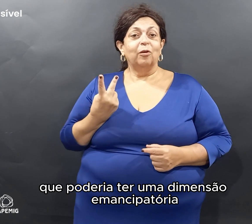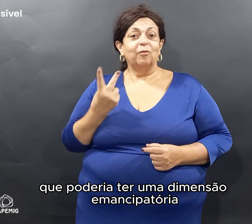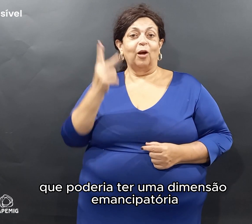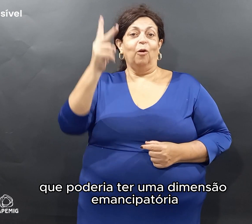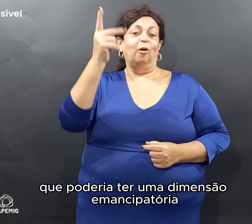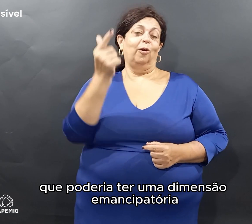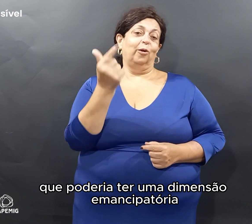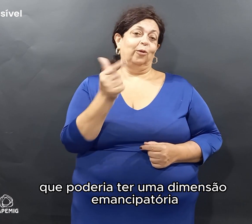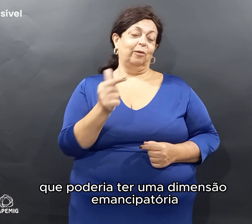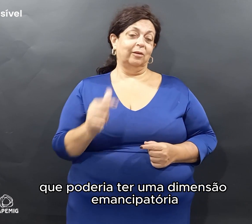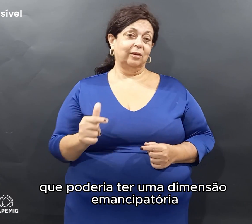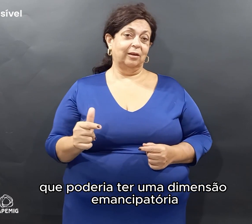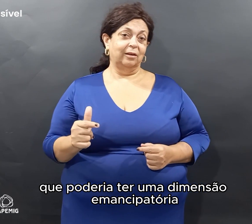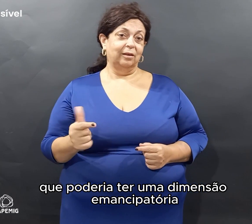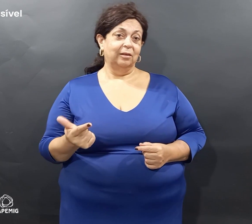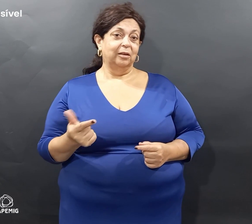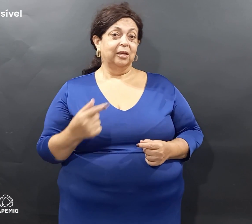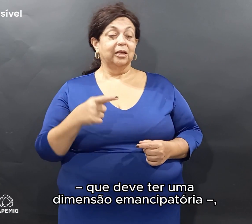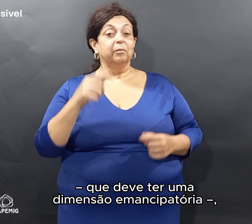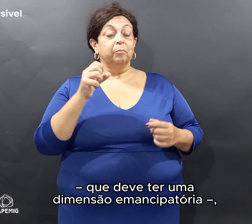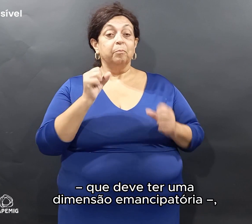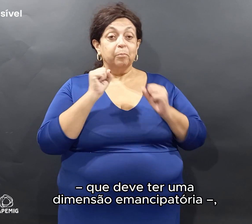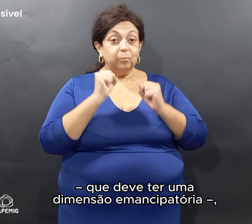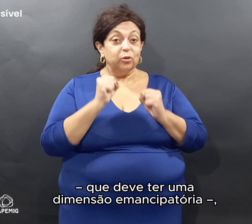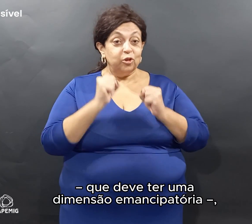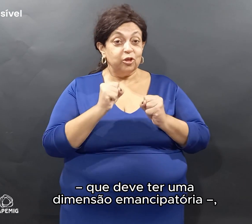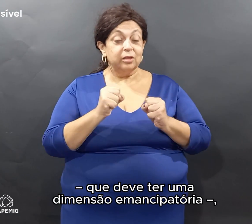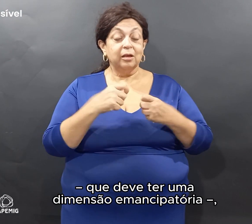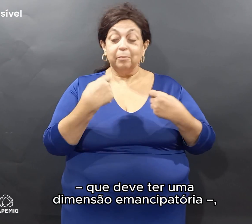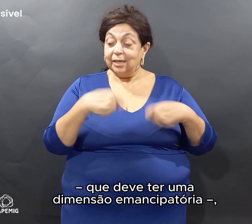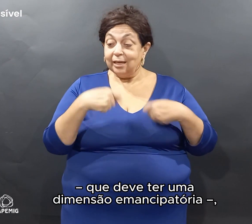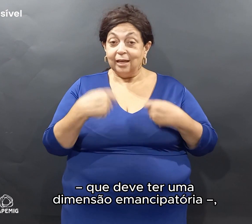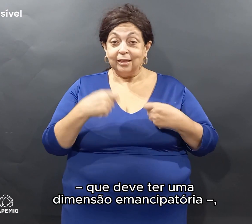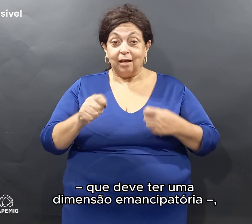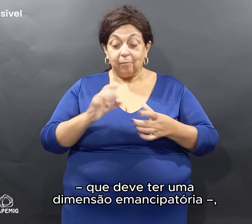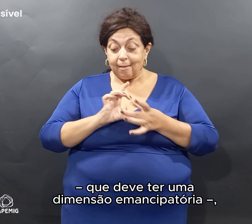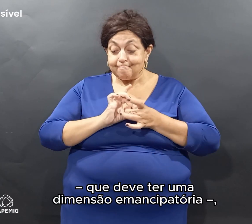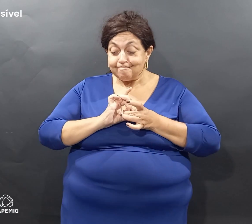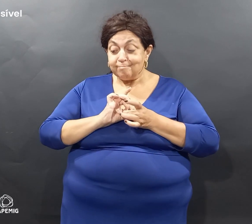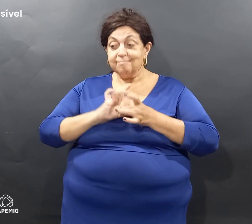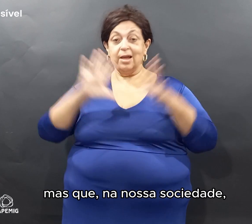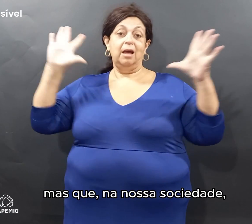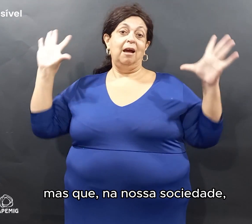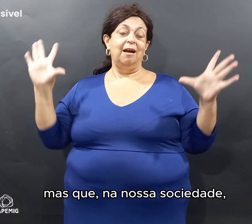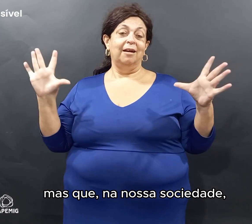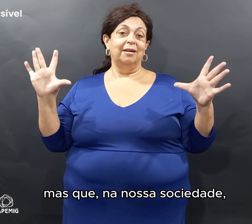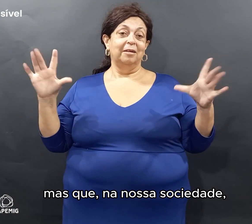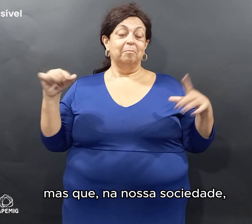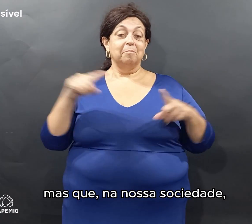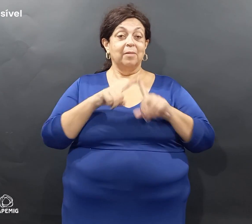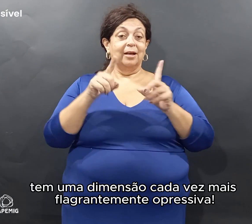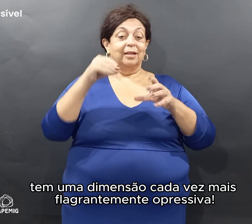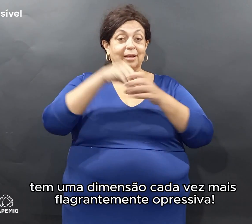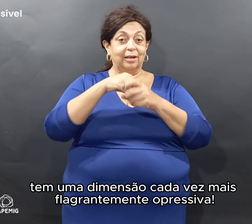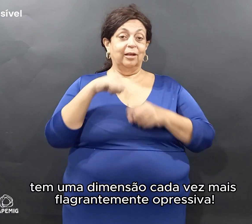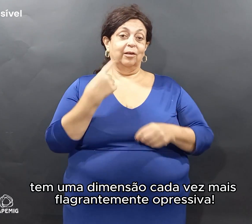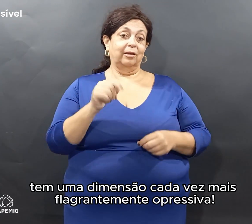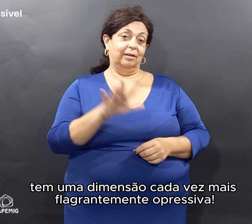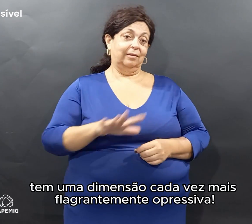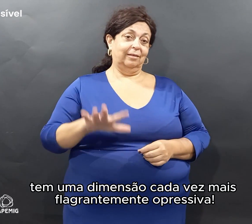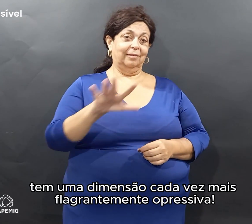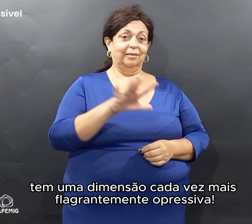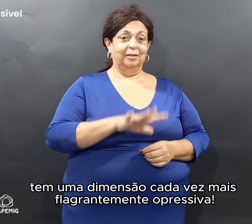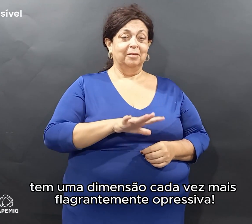poderia ter uma dimensão emancipatória, que deve ter uma dimensão emancipatória, mas que na nossa sociedade tem uma